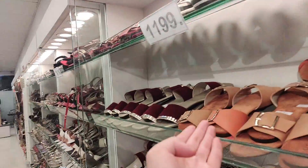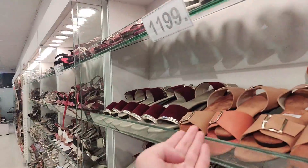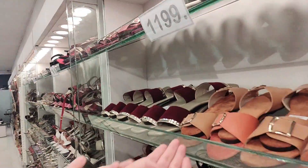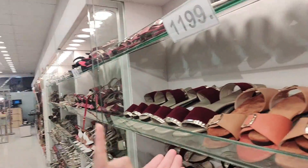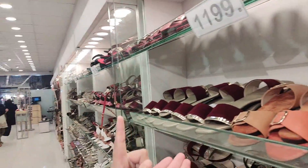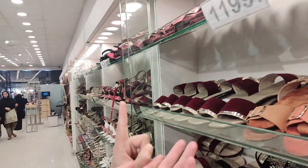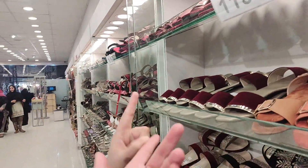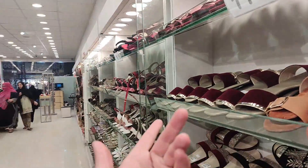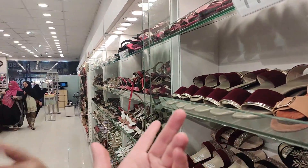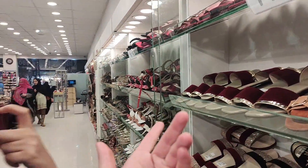ये लेने हैं तुमने,